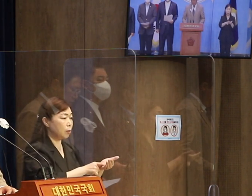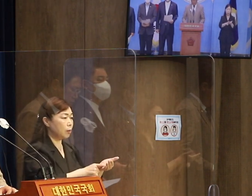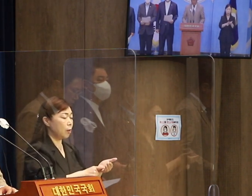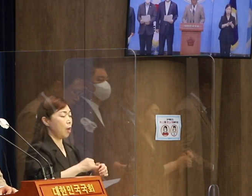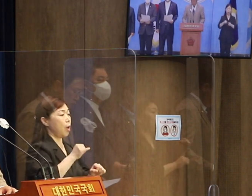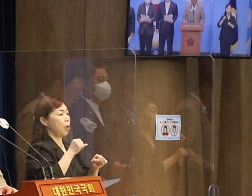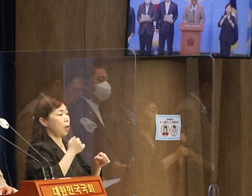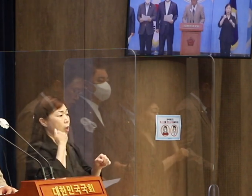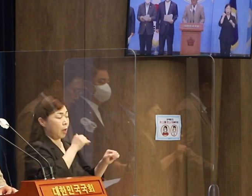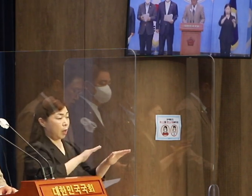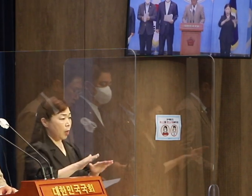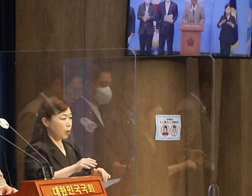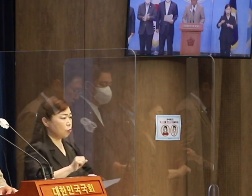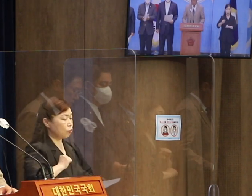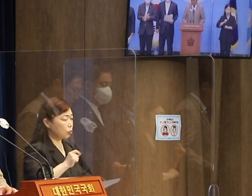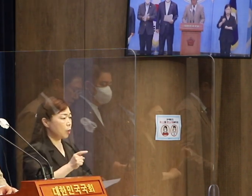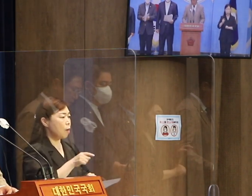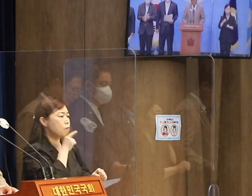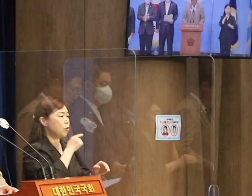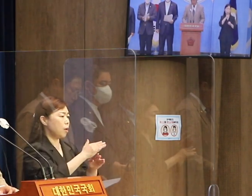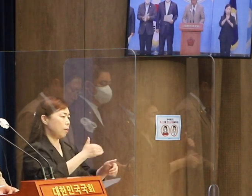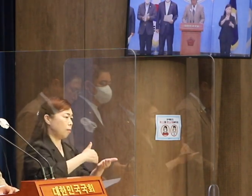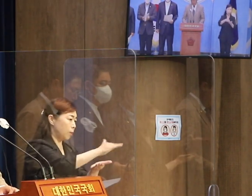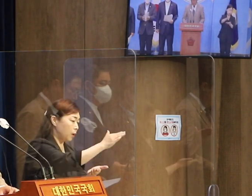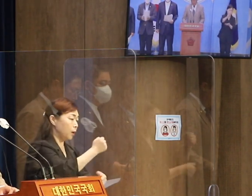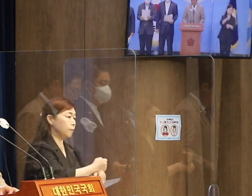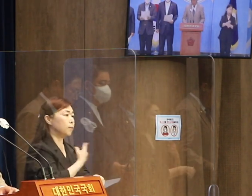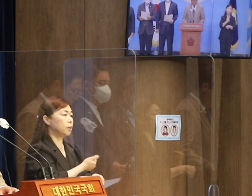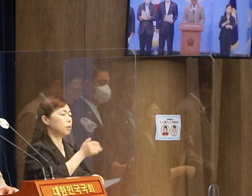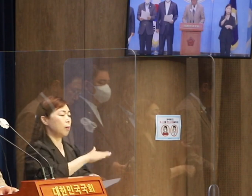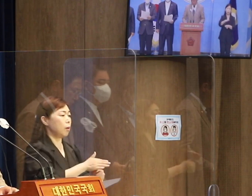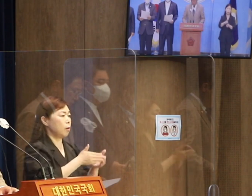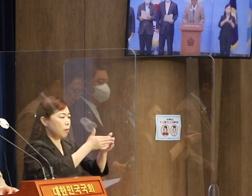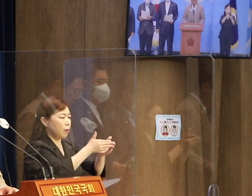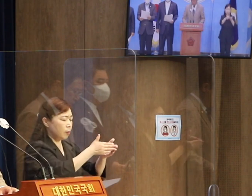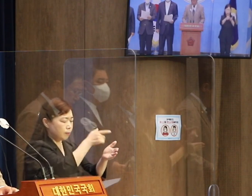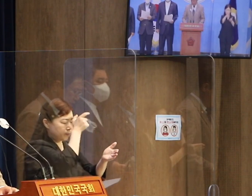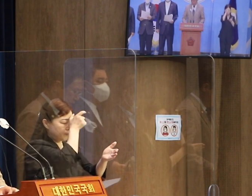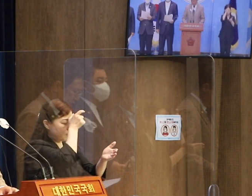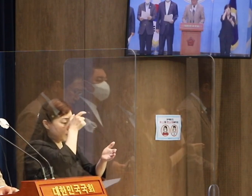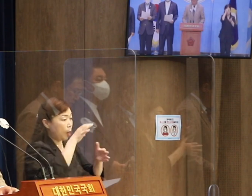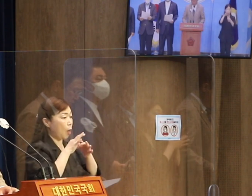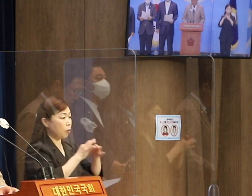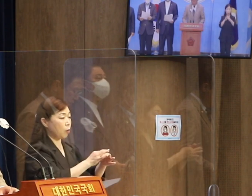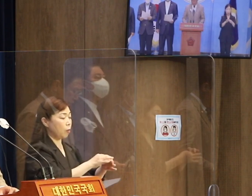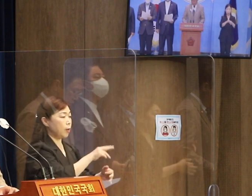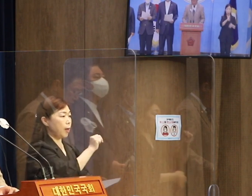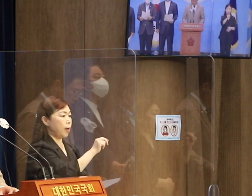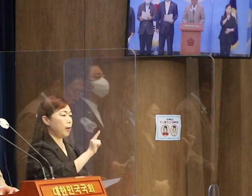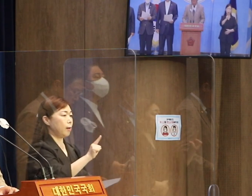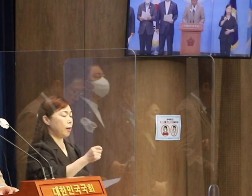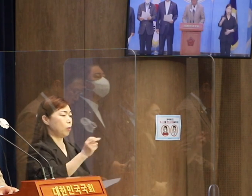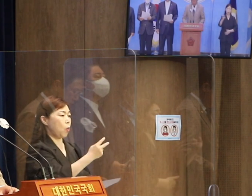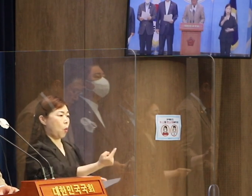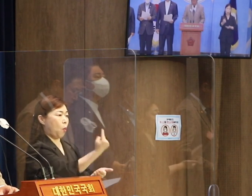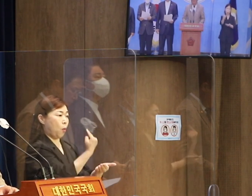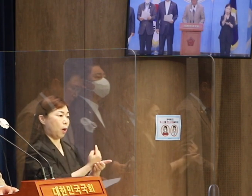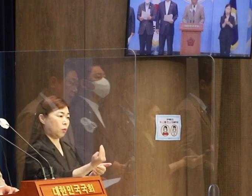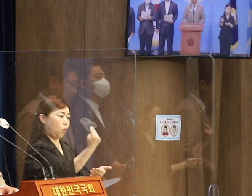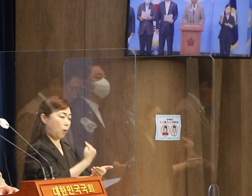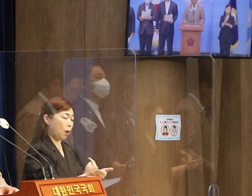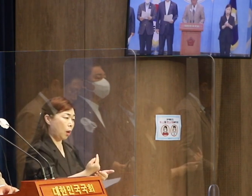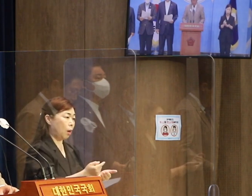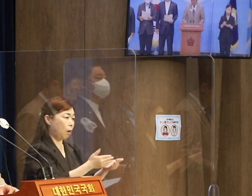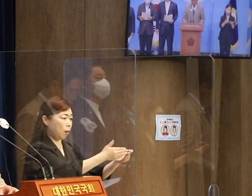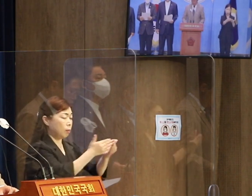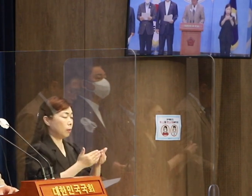이들은 이북으로 퇴거 조치했습니다. 하지만 선박은 다음 날 새벽 NLL을 재차 넘어왔습니다.